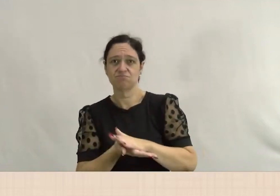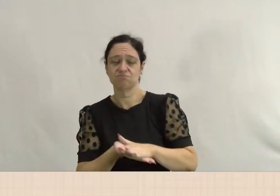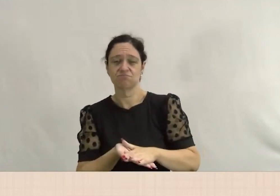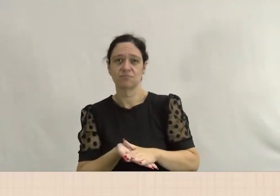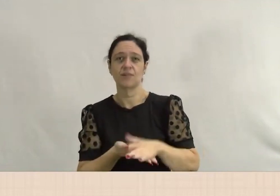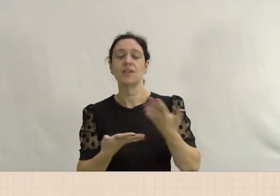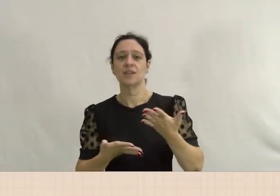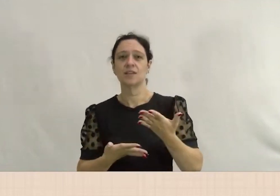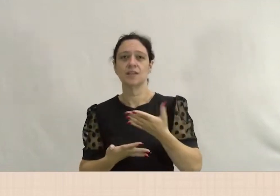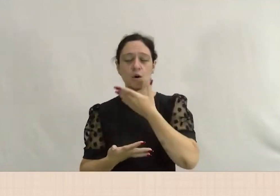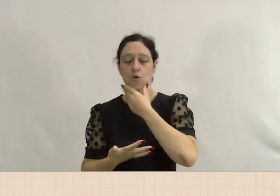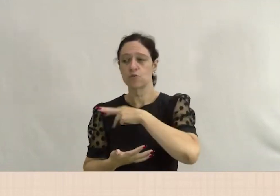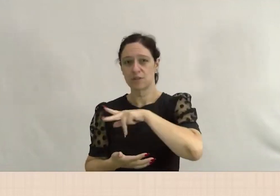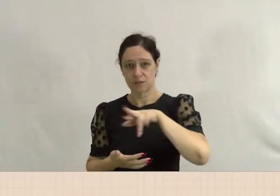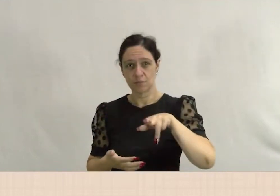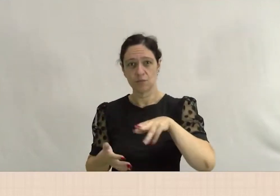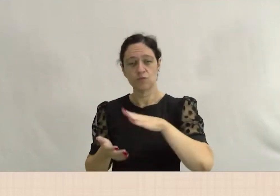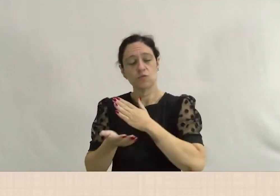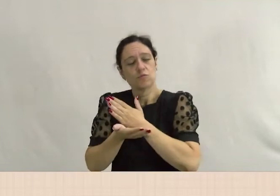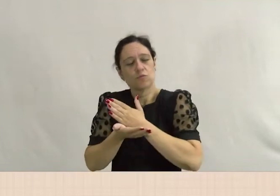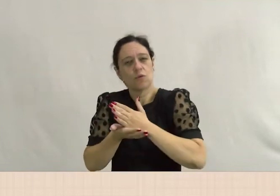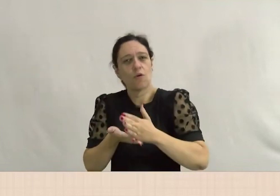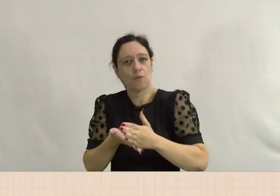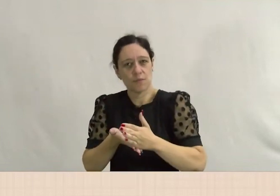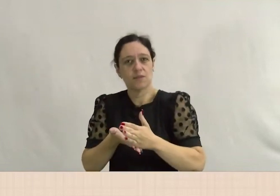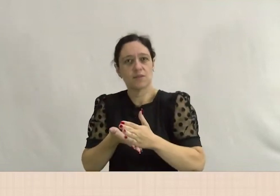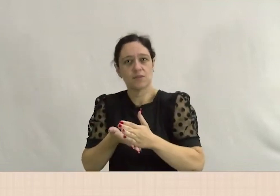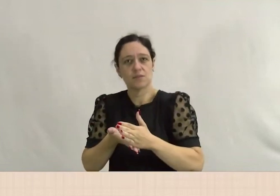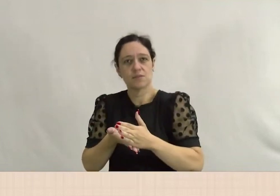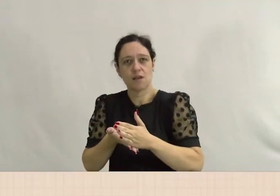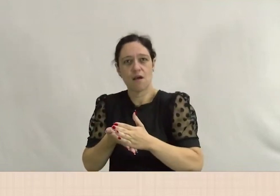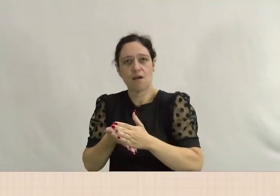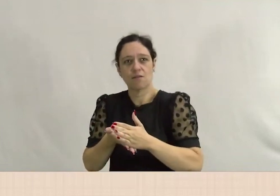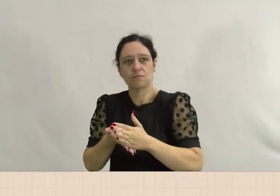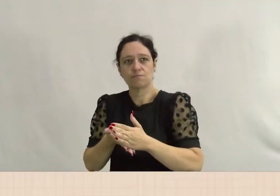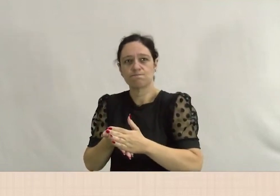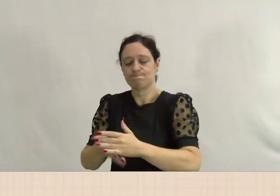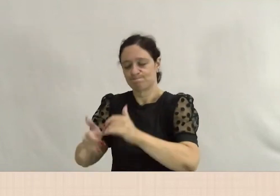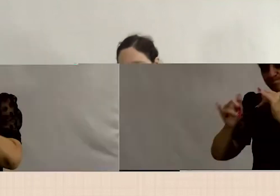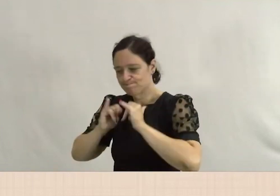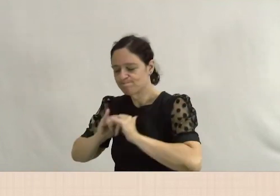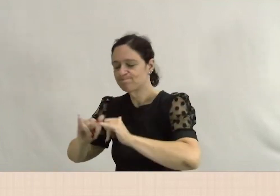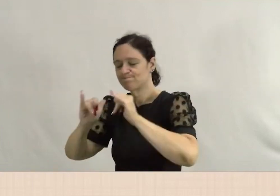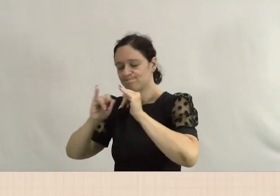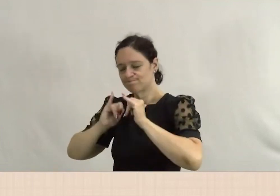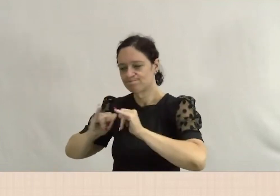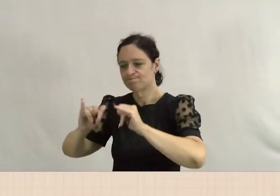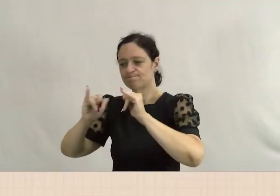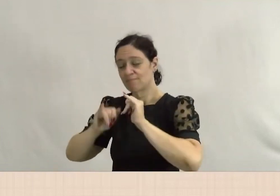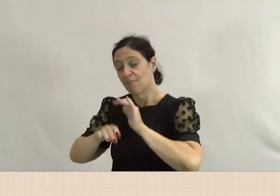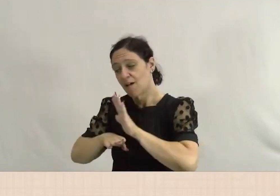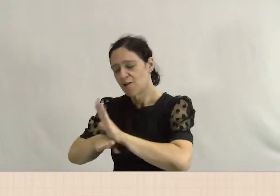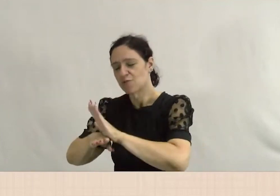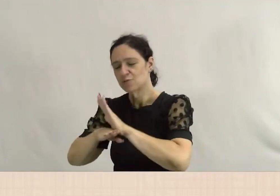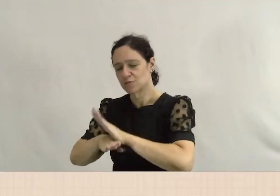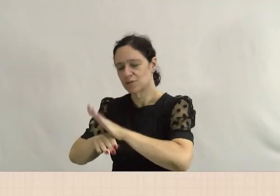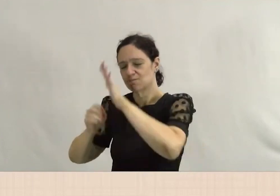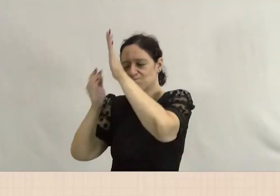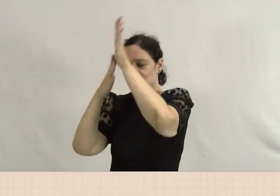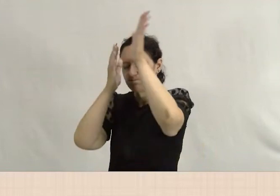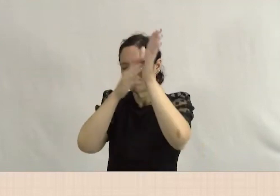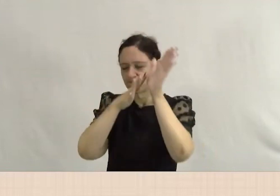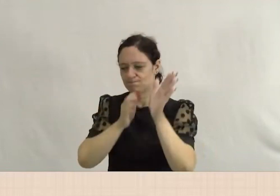Aí os irmãos começaram a ajudar, falando palavra profética, ajudando ela, louvando com ela.